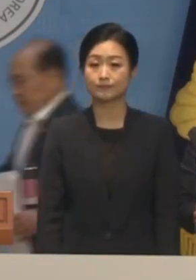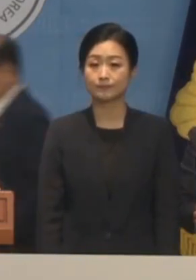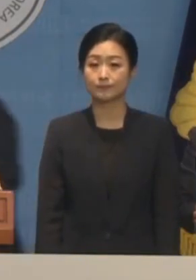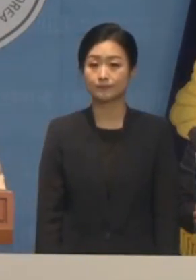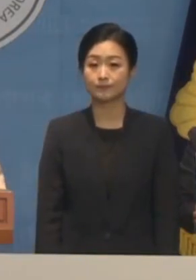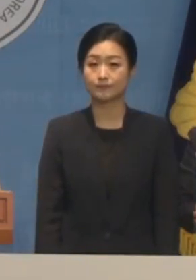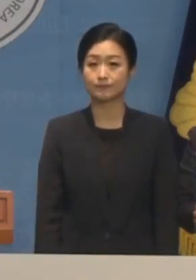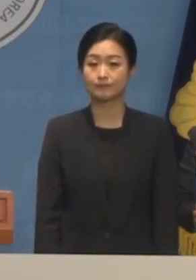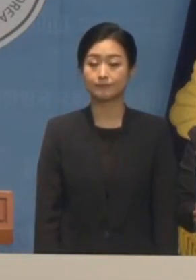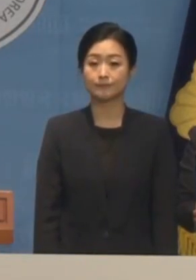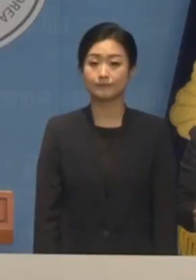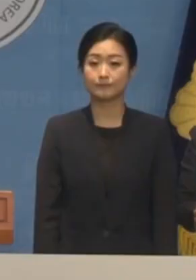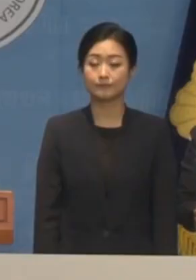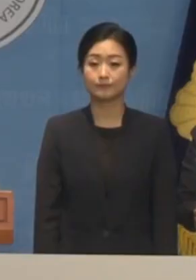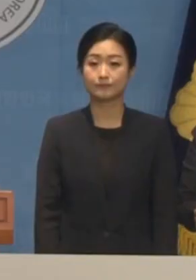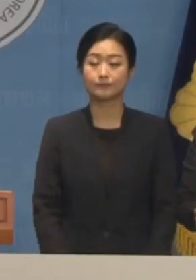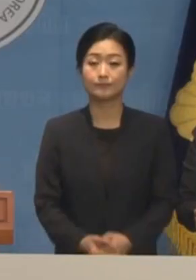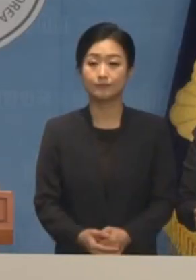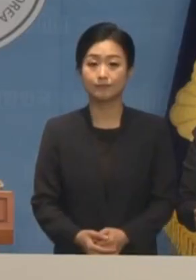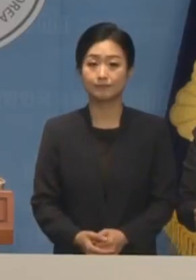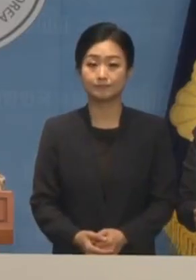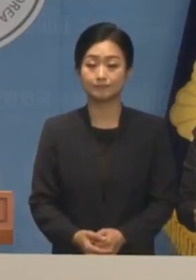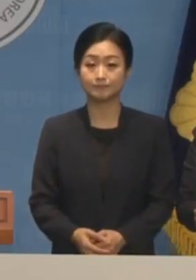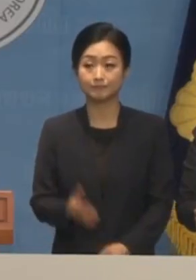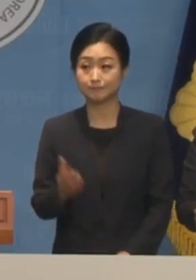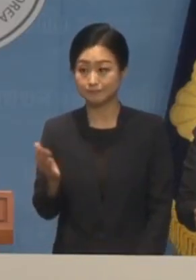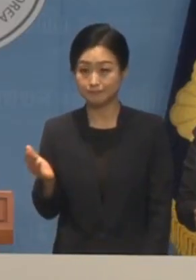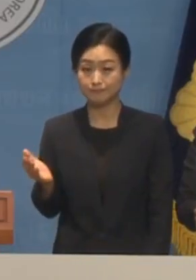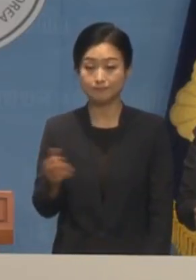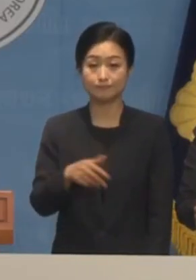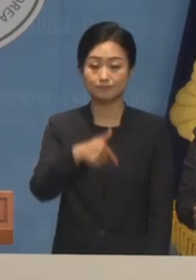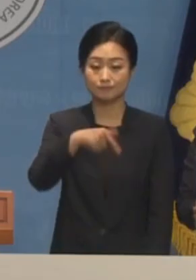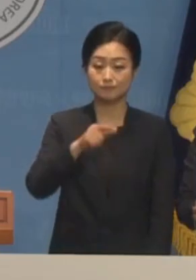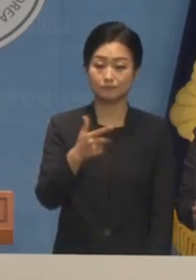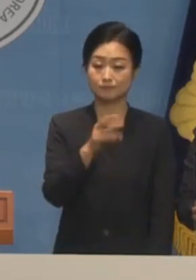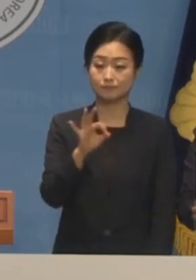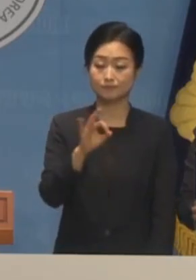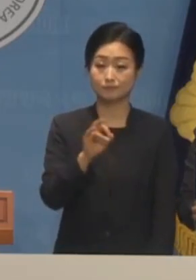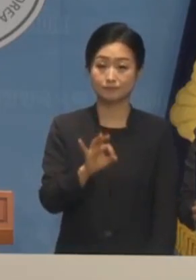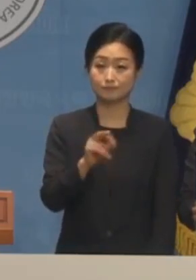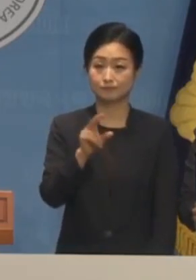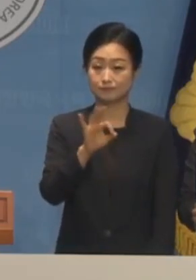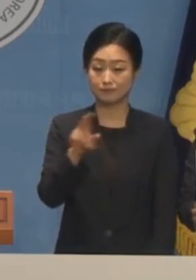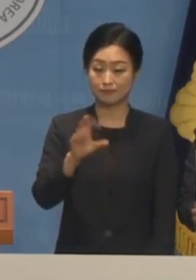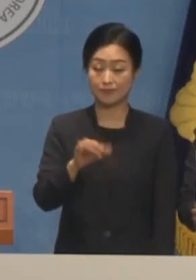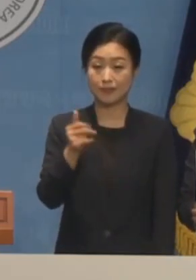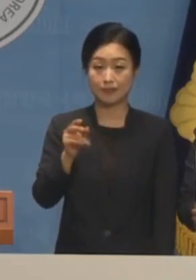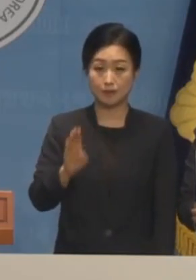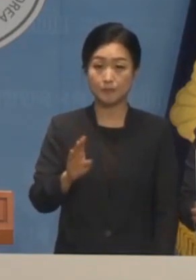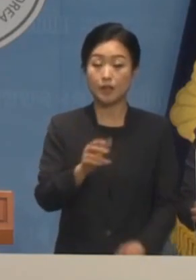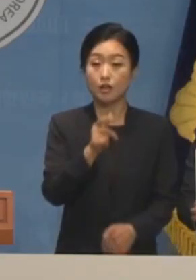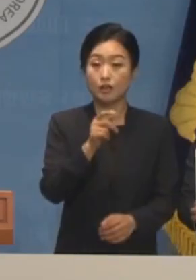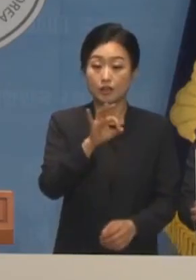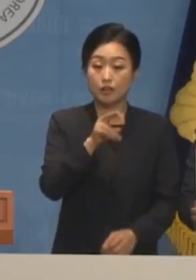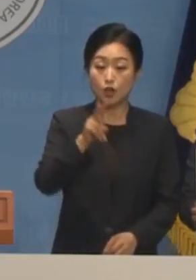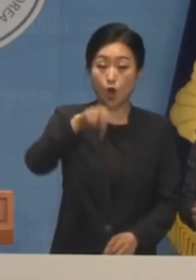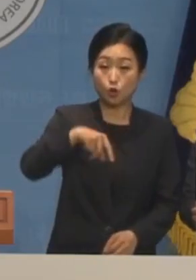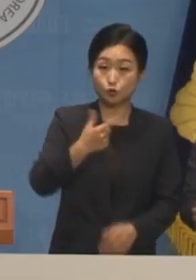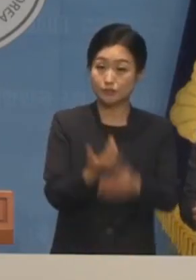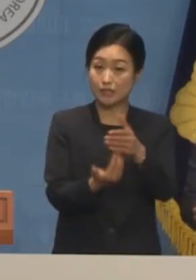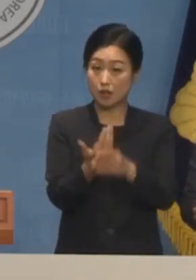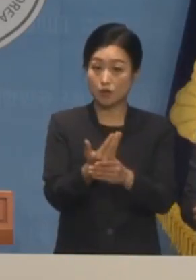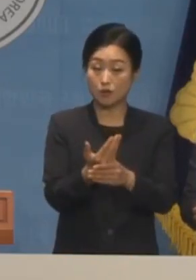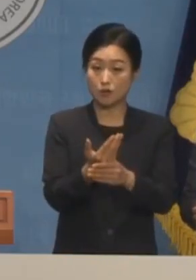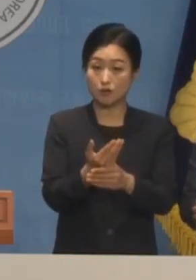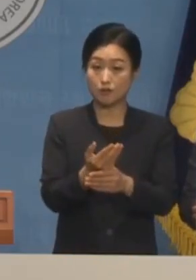선정했습니다 전남 순천광양 곡성 구을 권입니다 여순사건을 반란으로 규정하는 것은